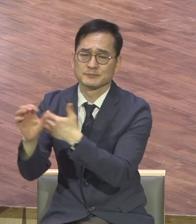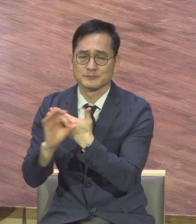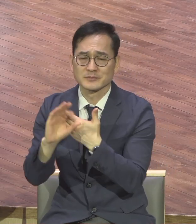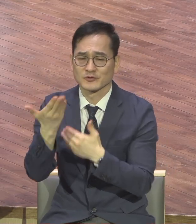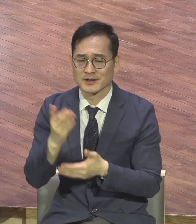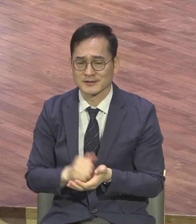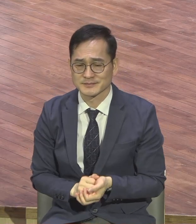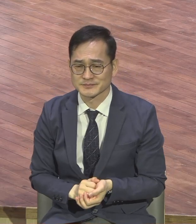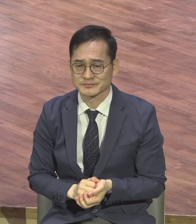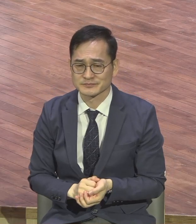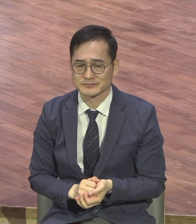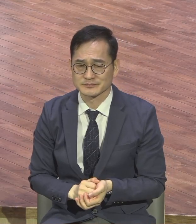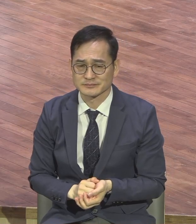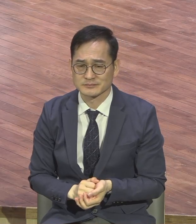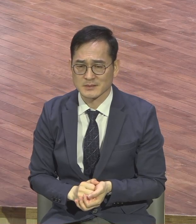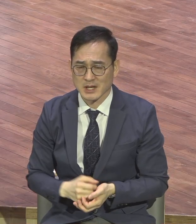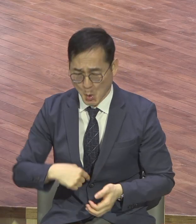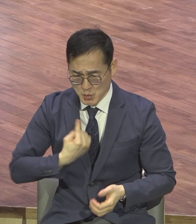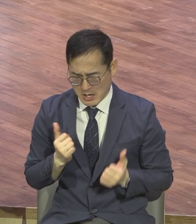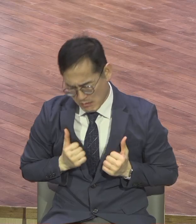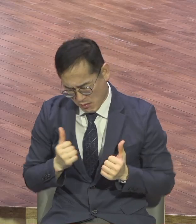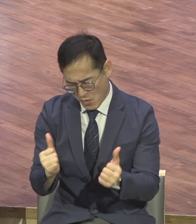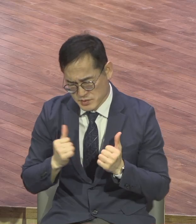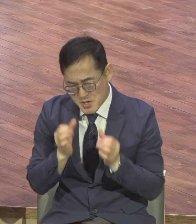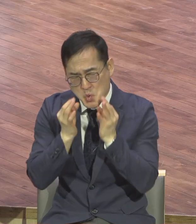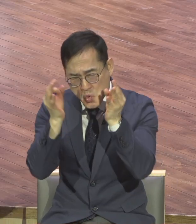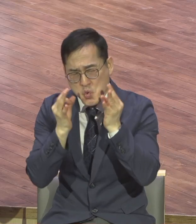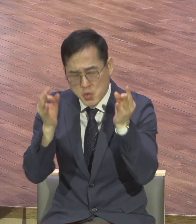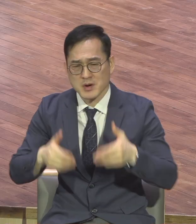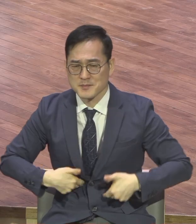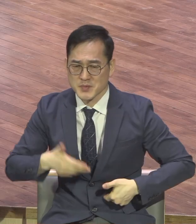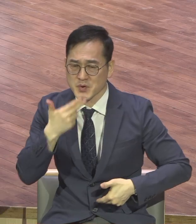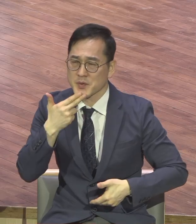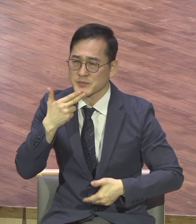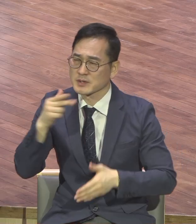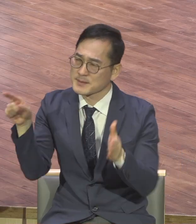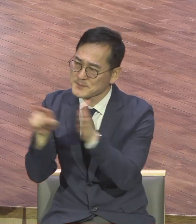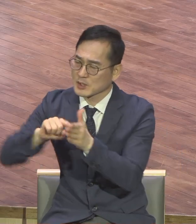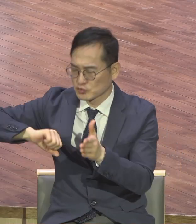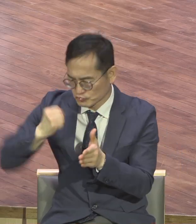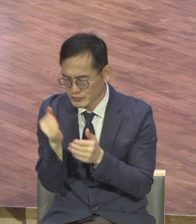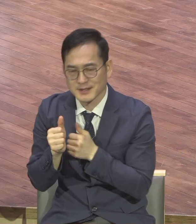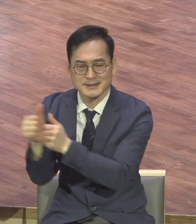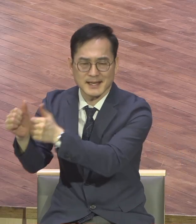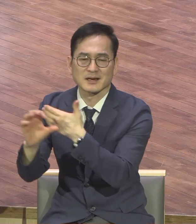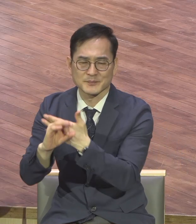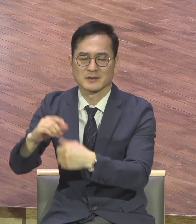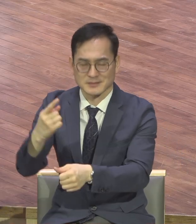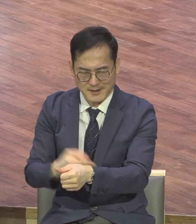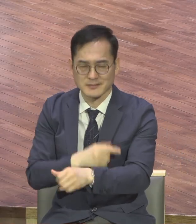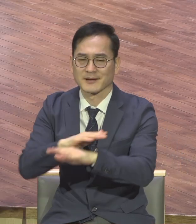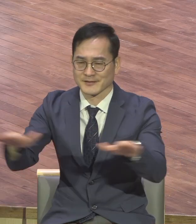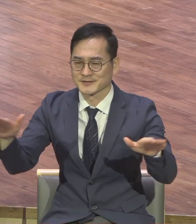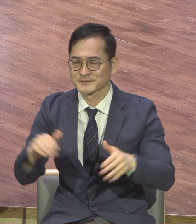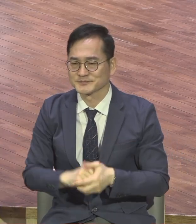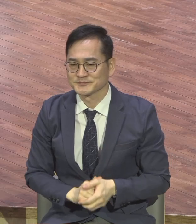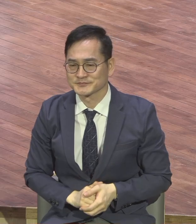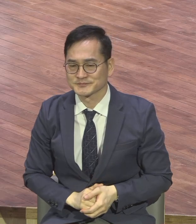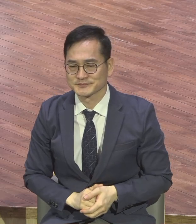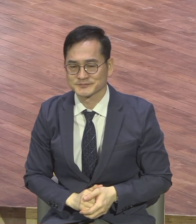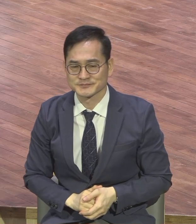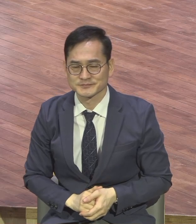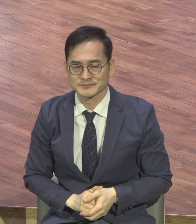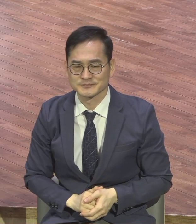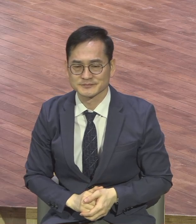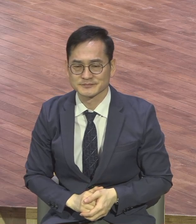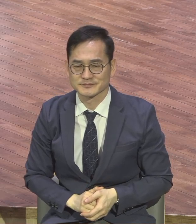따라가면 끝나는 겁니다. 영계 모든 성도들 일평생 하나님의 손에 붙들려서 2, 3, 7